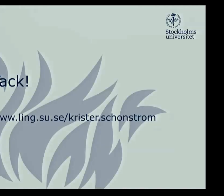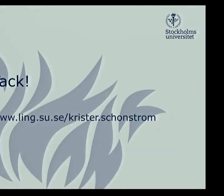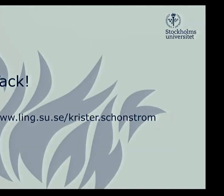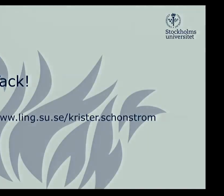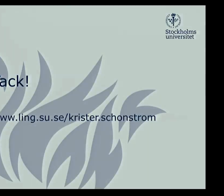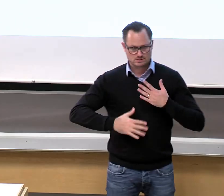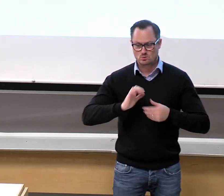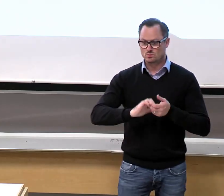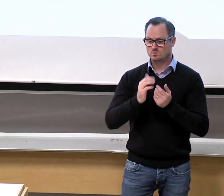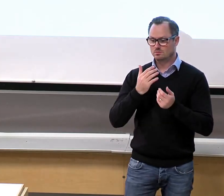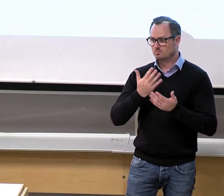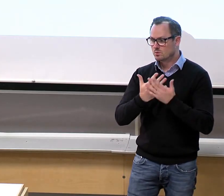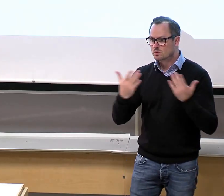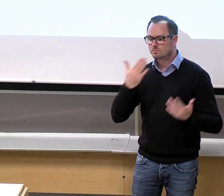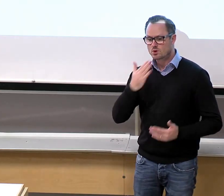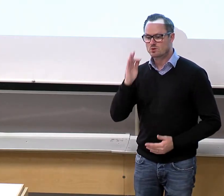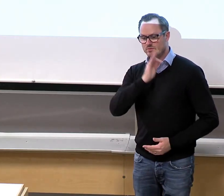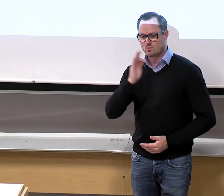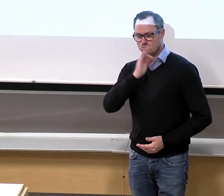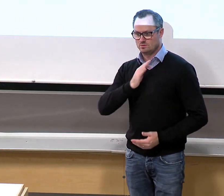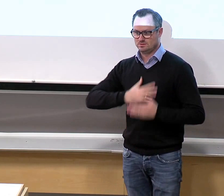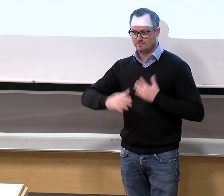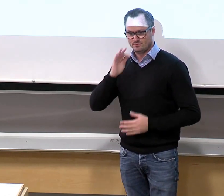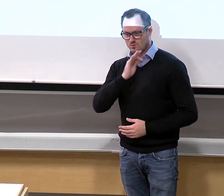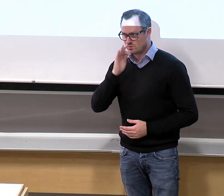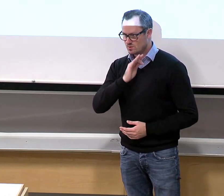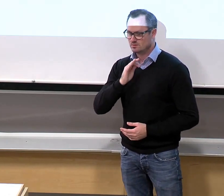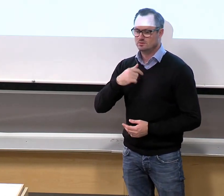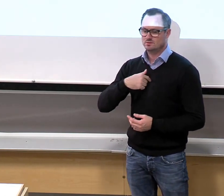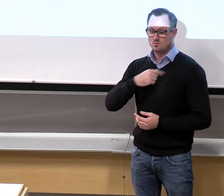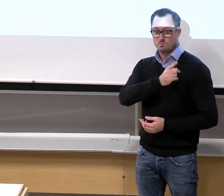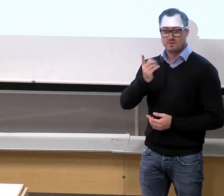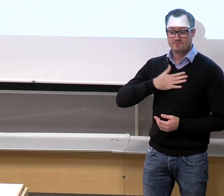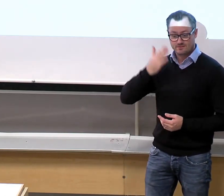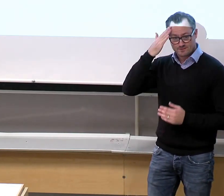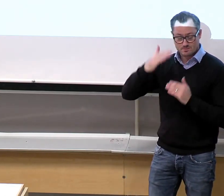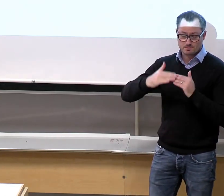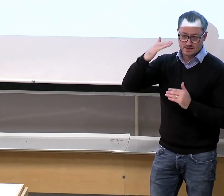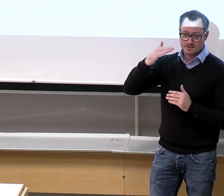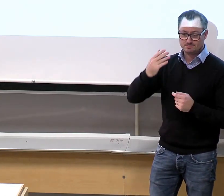Jag vill tacka att ni kom och lyssnade. Tacka för er uppmärksamhet. Och tacka också för de frågorna som ni ställde, för de var